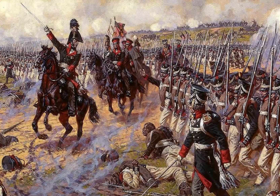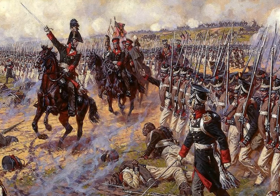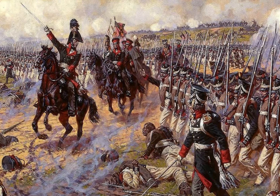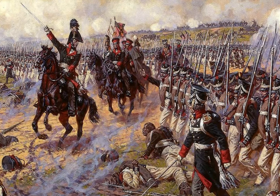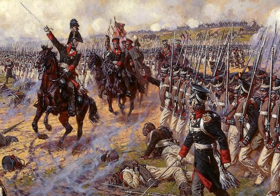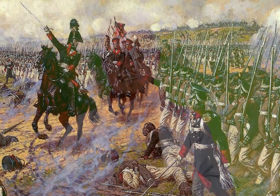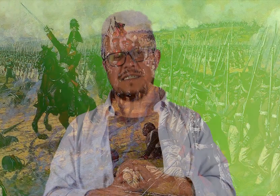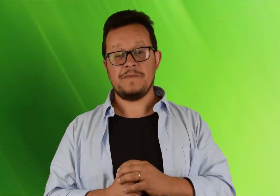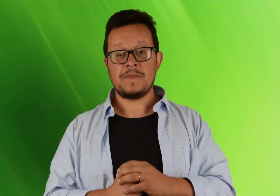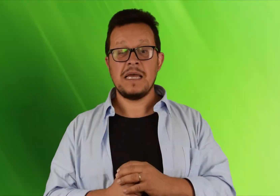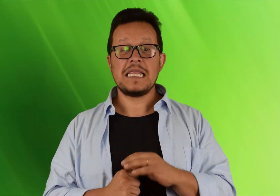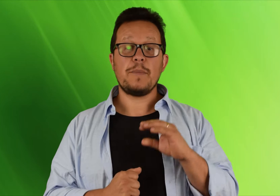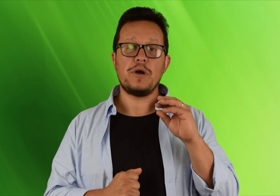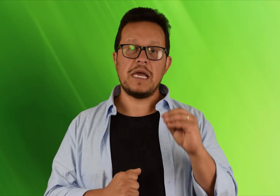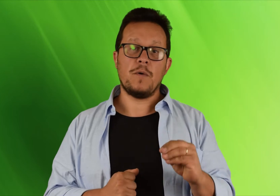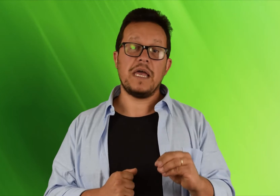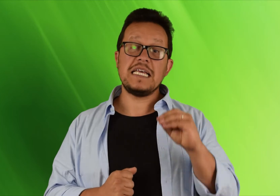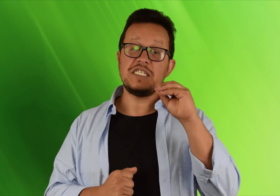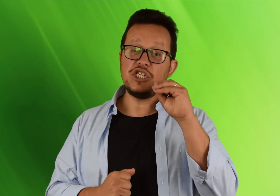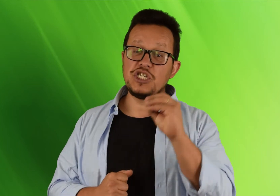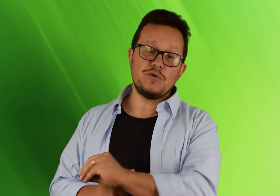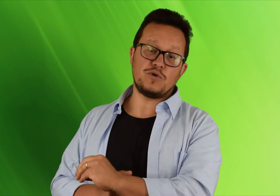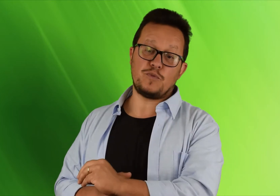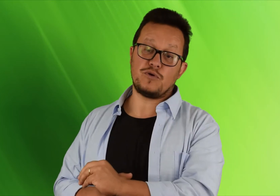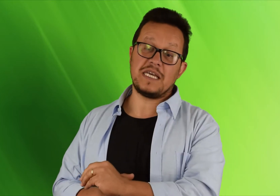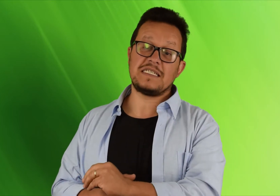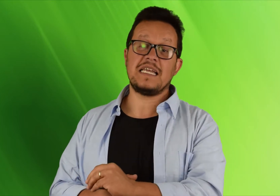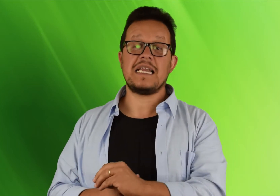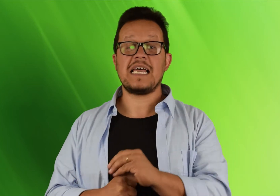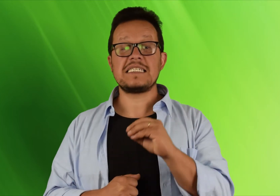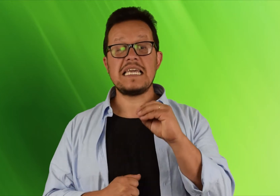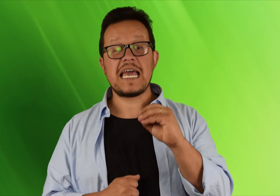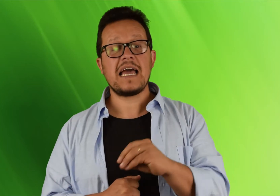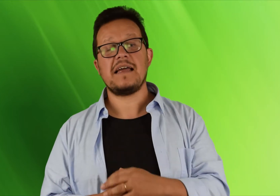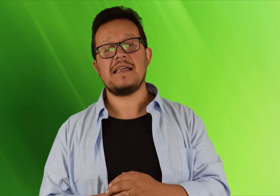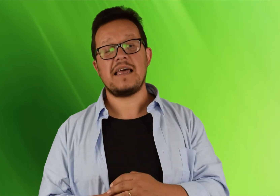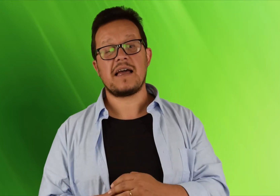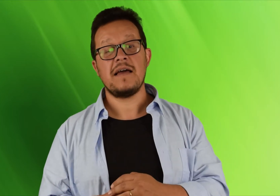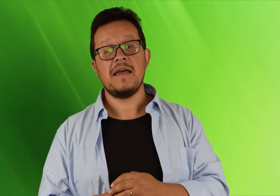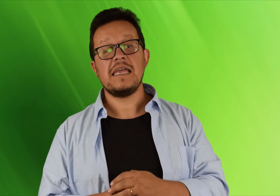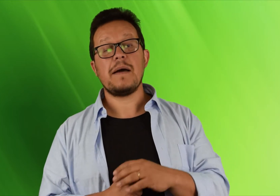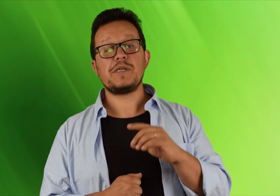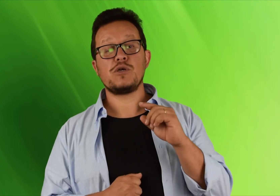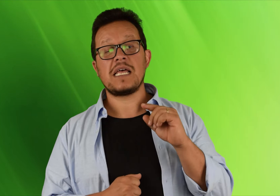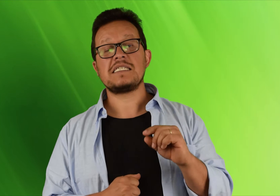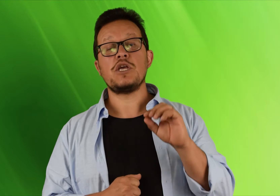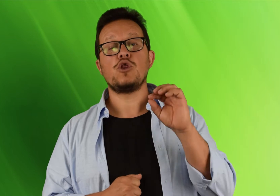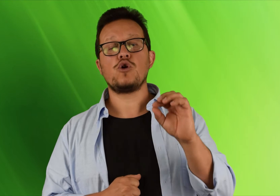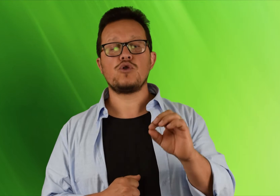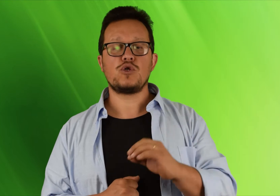dos ingleses. Napoleão exigiu que os portugueses declarassem guerra à Inglaterra e aprisionassem todos os